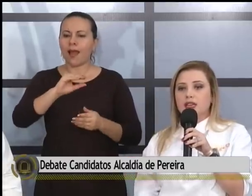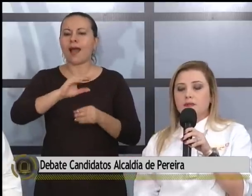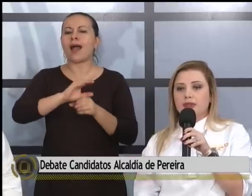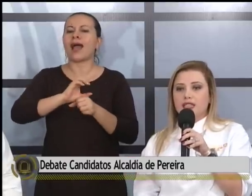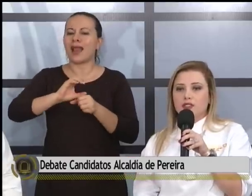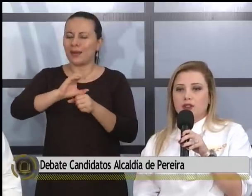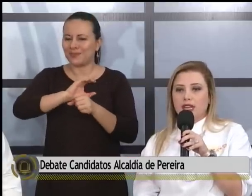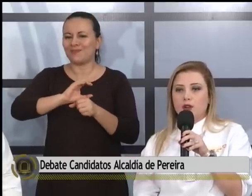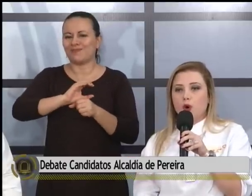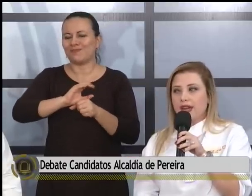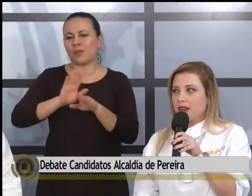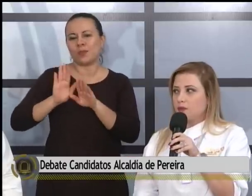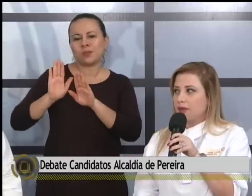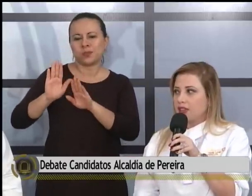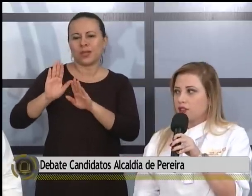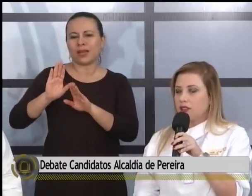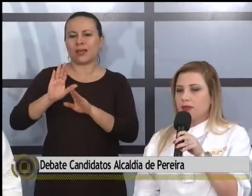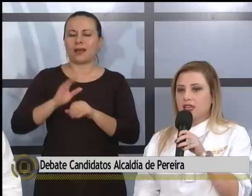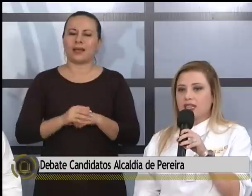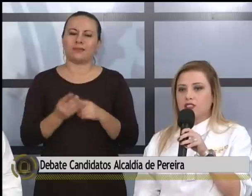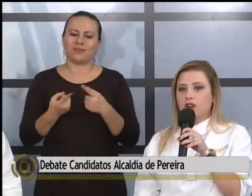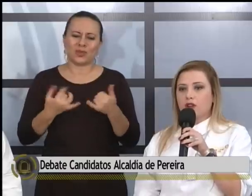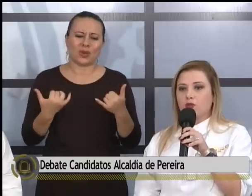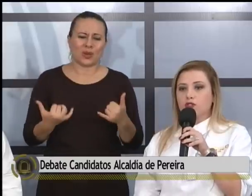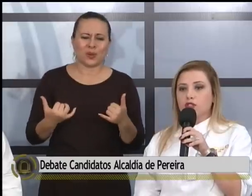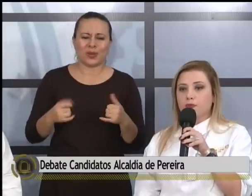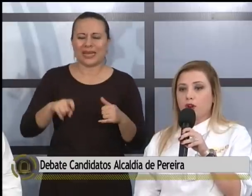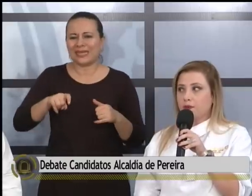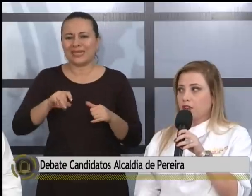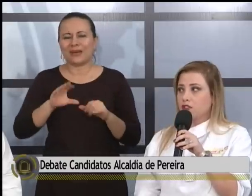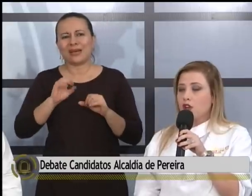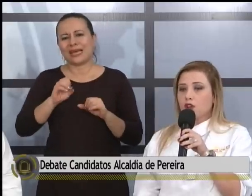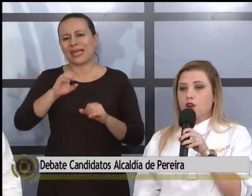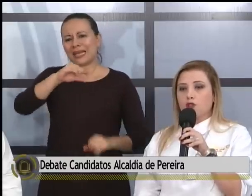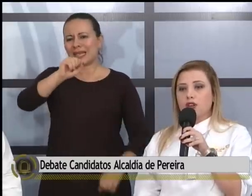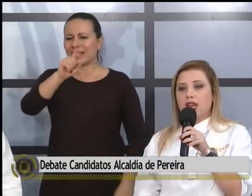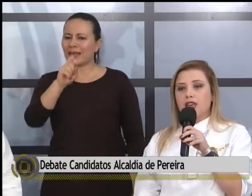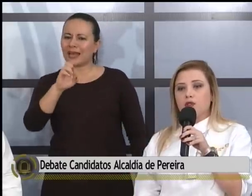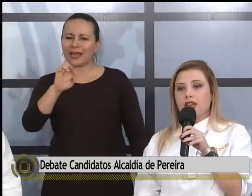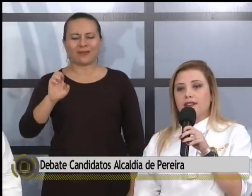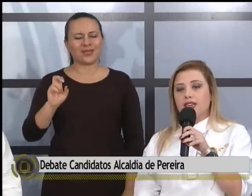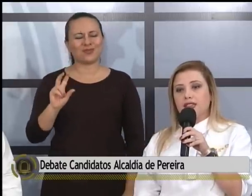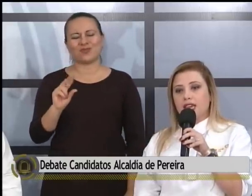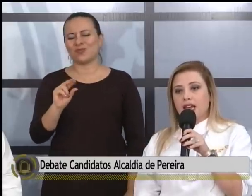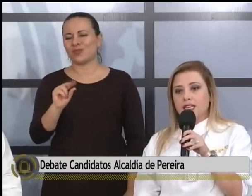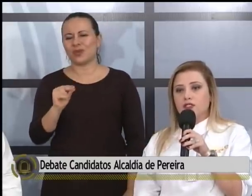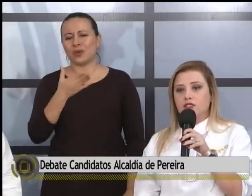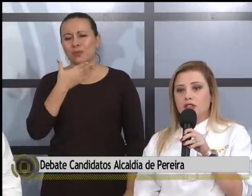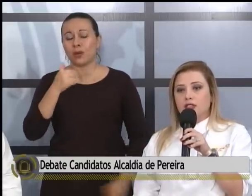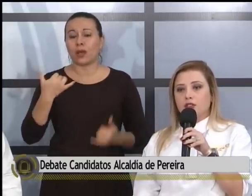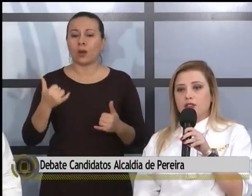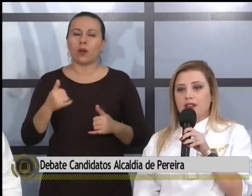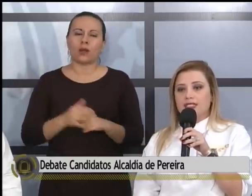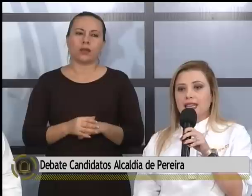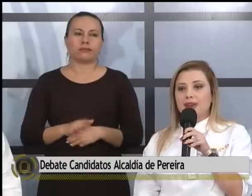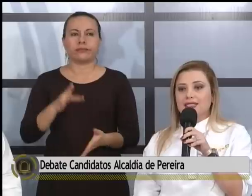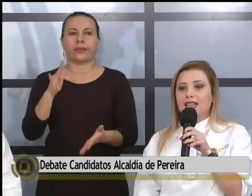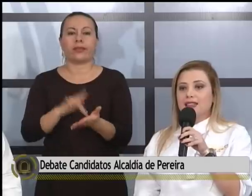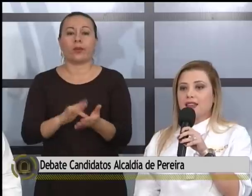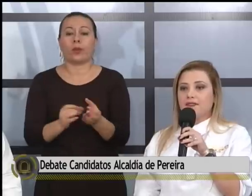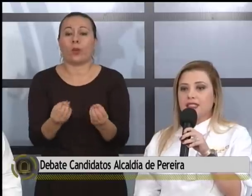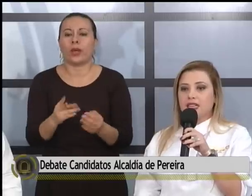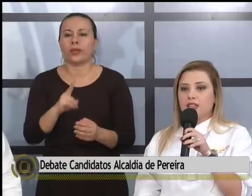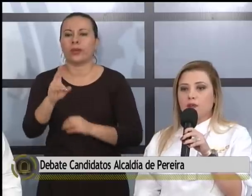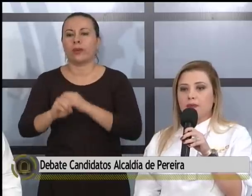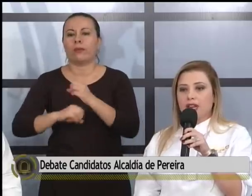Entonces, pienso que no era el momento de invertir esos recursos propios con una deuda de 20 años, donde va a ser